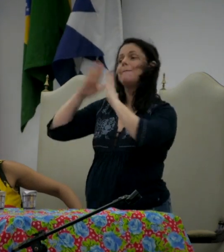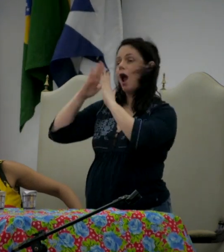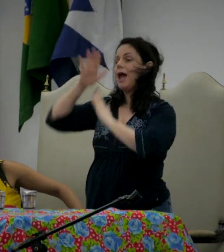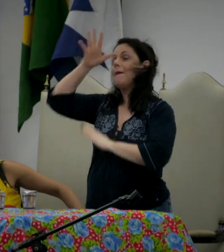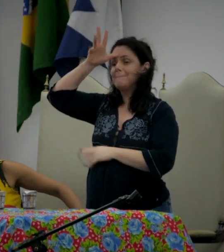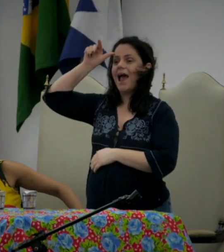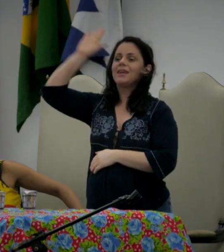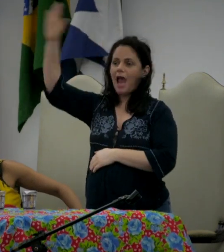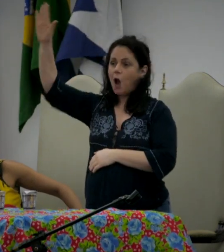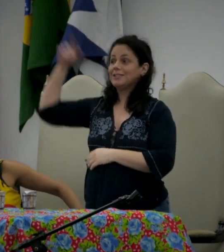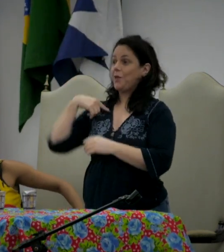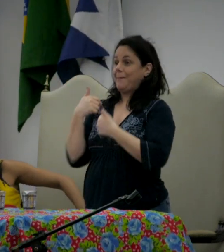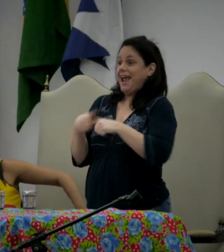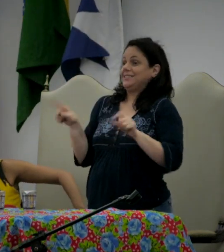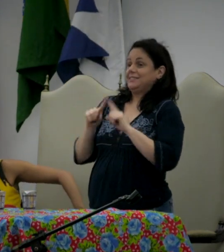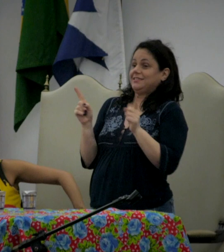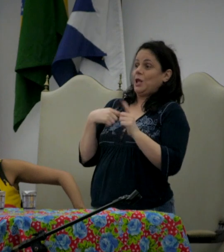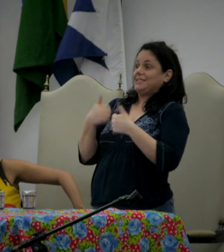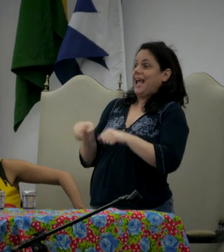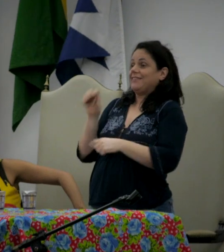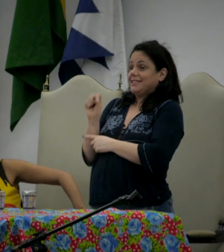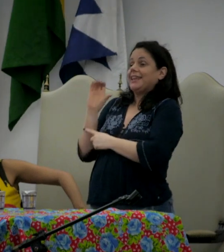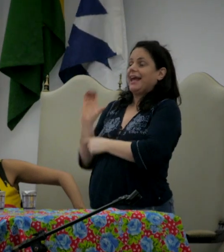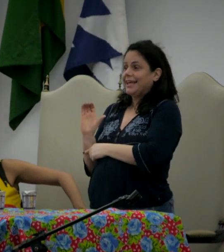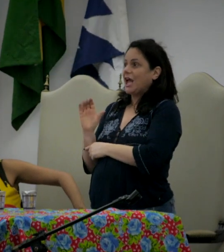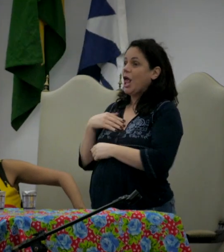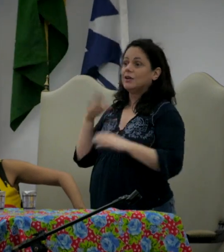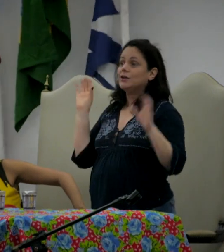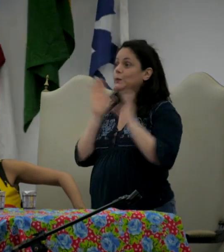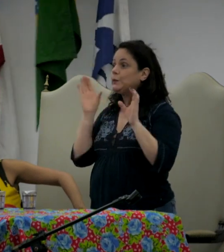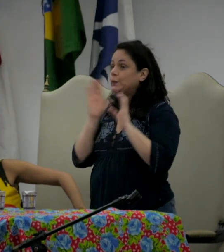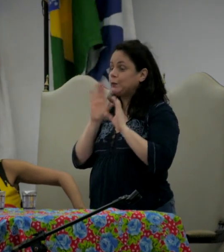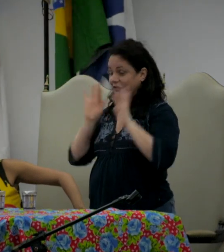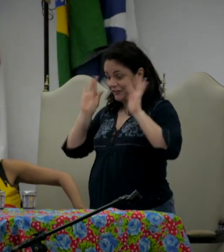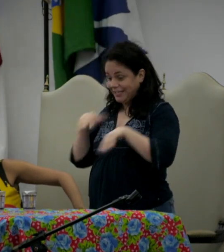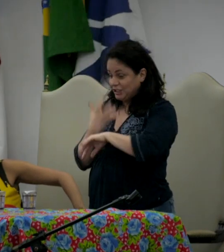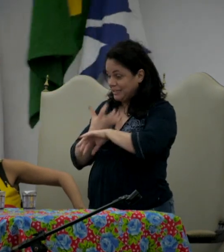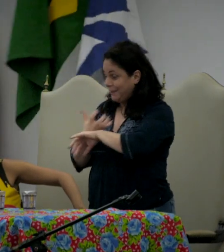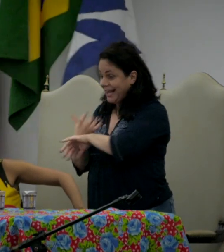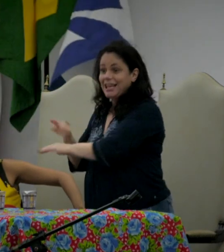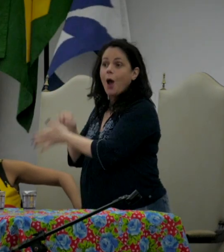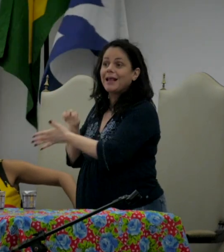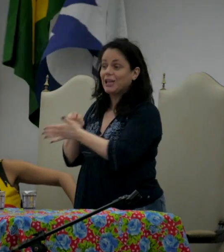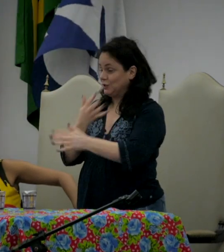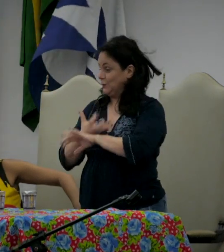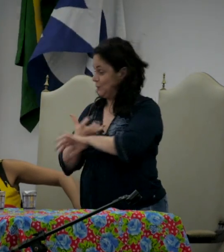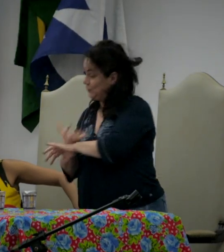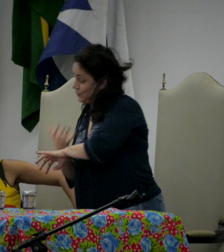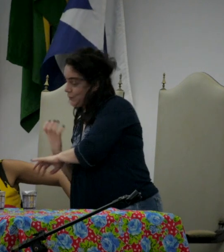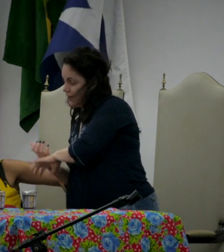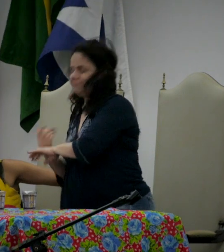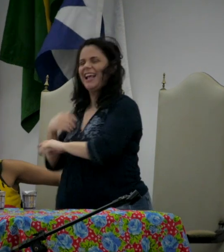primeiro marido, ele morava em Manaus, e eu estava em Santa Catarina, finalizando as